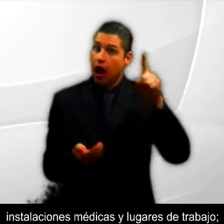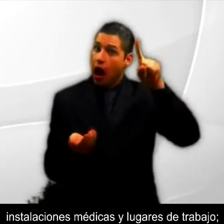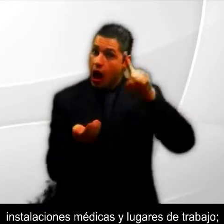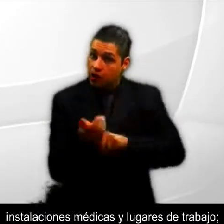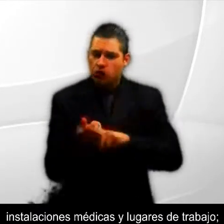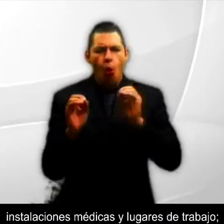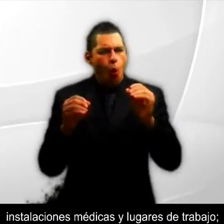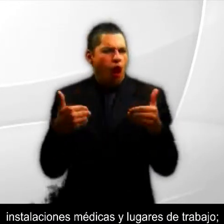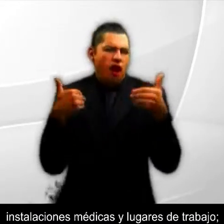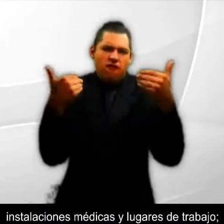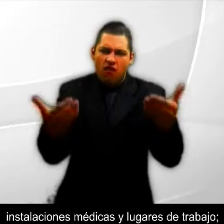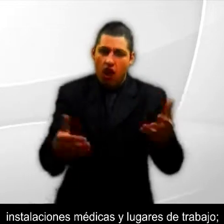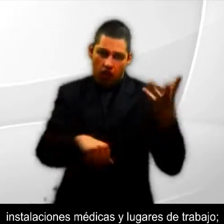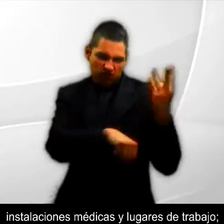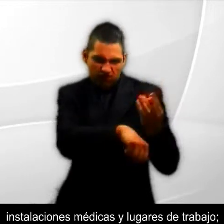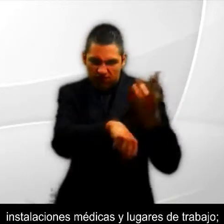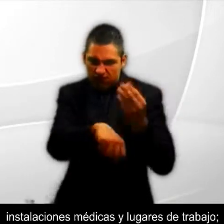instalaciones médicas y lugares de trabajo.